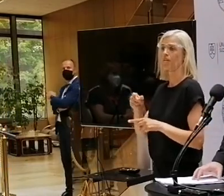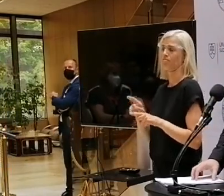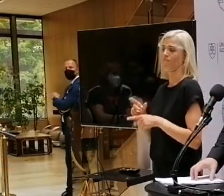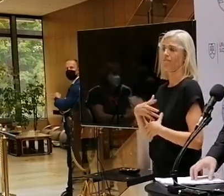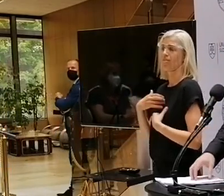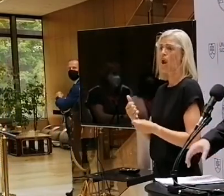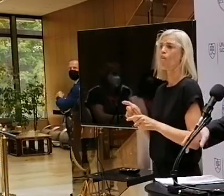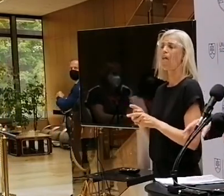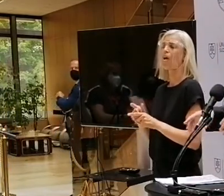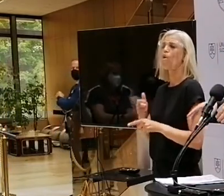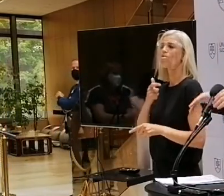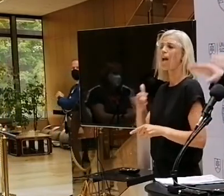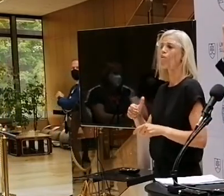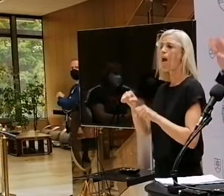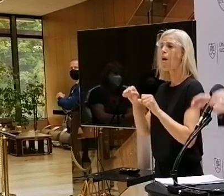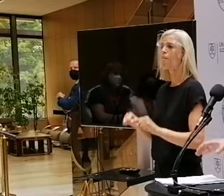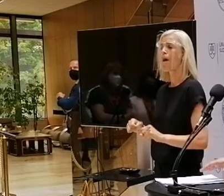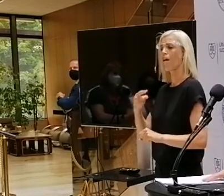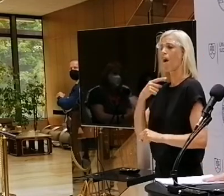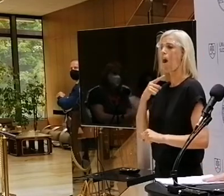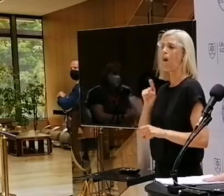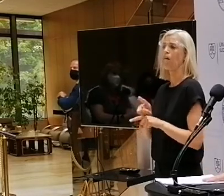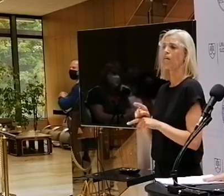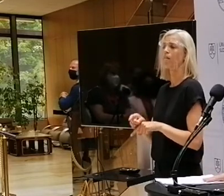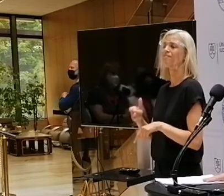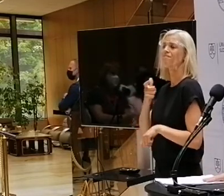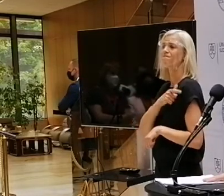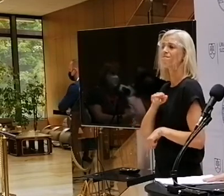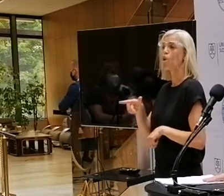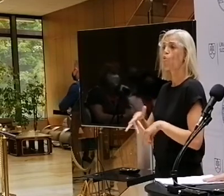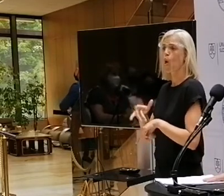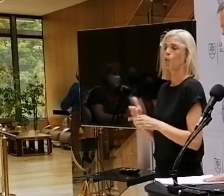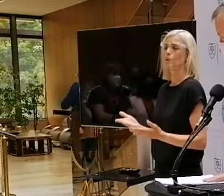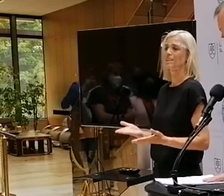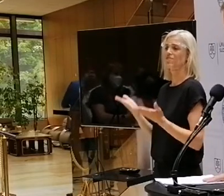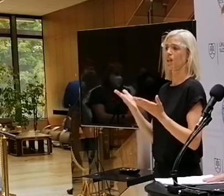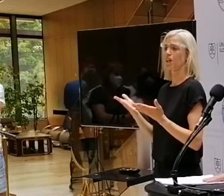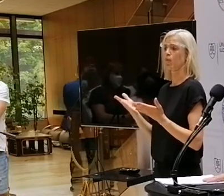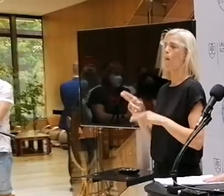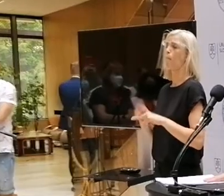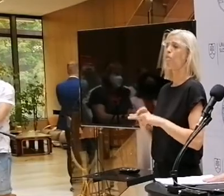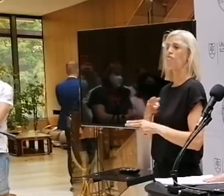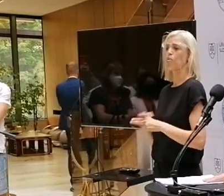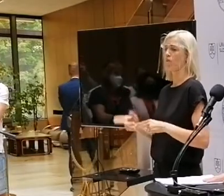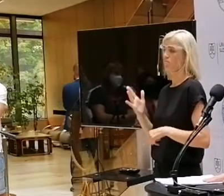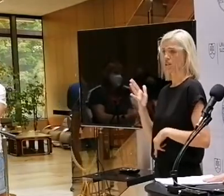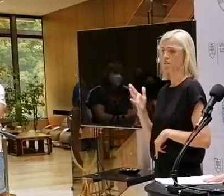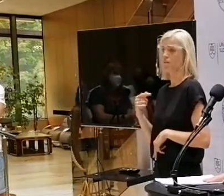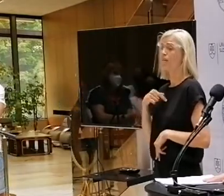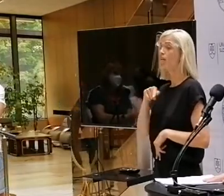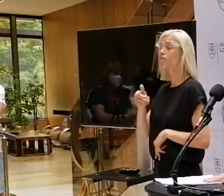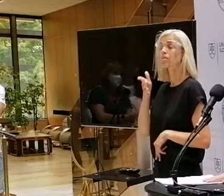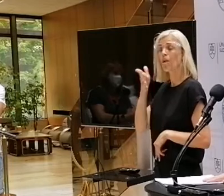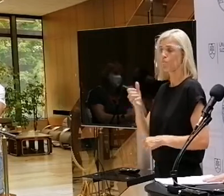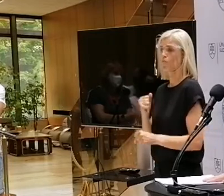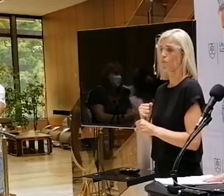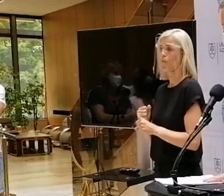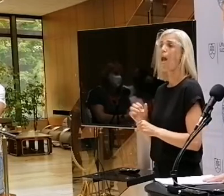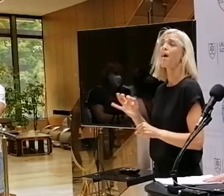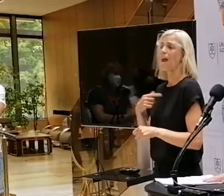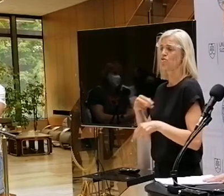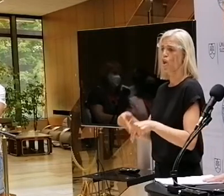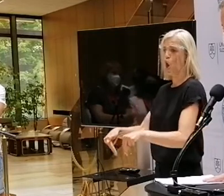Národná banka, že zdvihneme vek odchodu do dôchodku a všetko bude v poriadku. Tak to nie. Takto ja dôchodkovú reformu robiť nebudem. To radšej podám